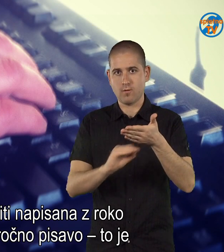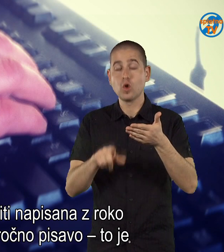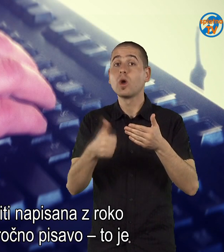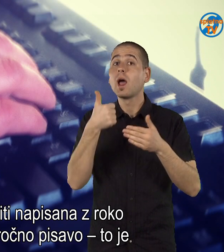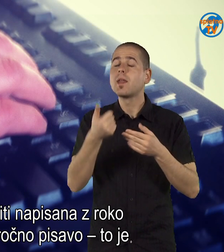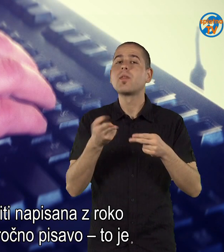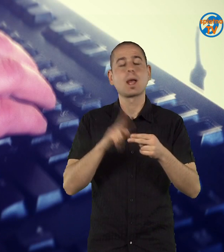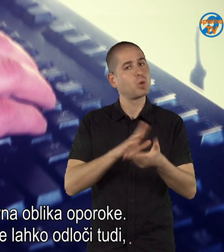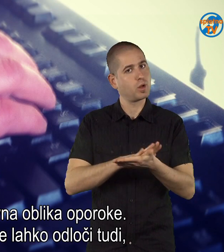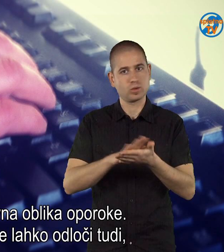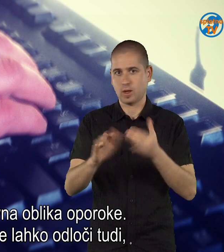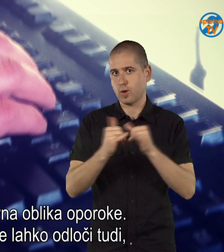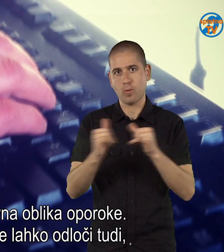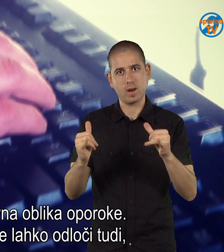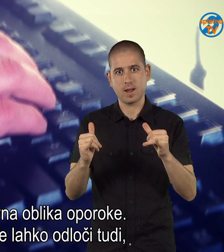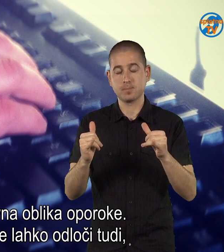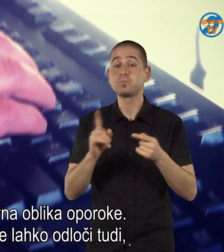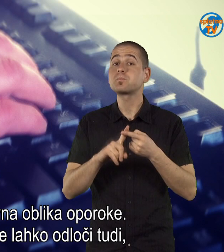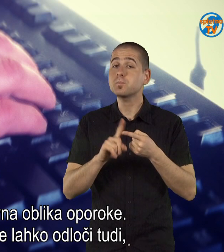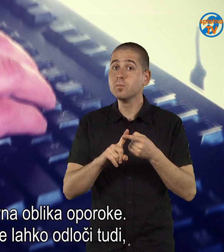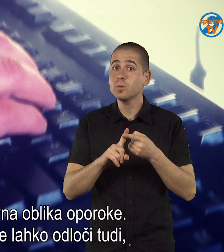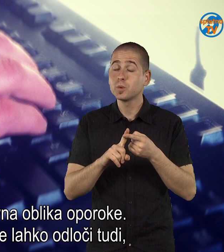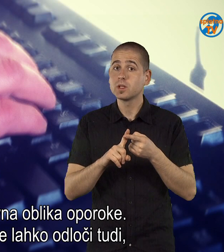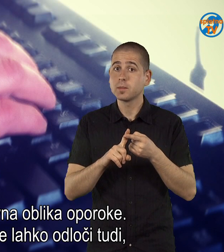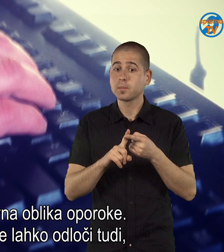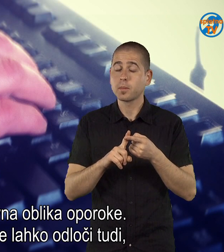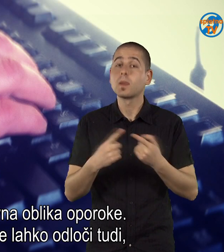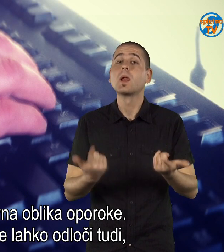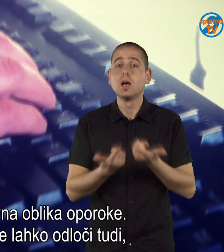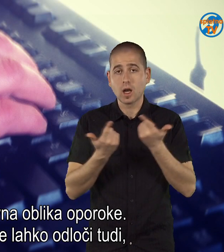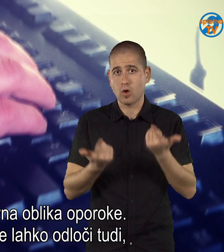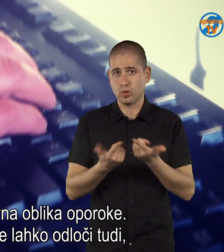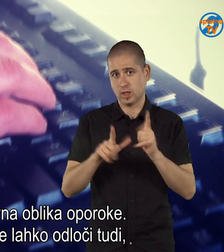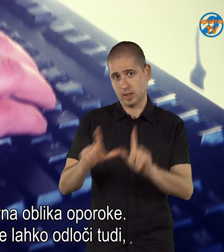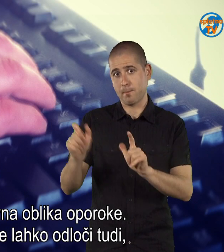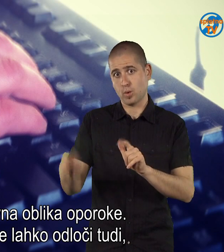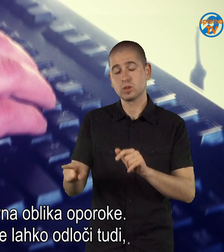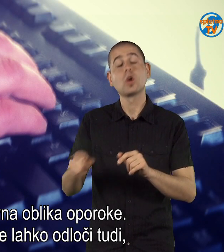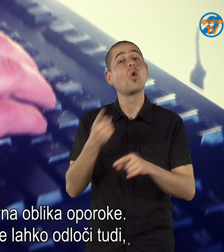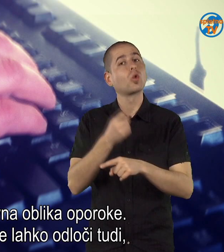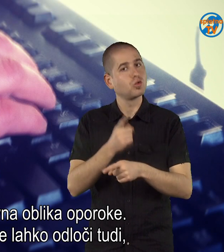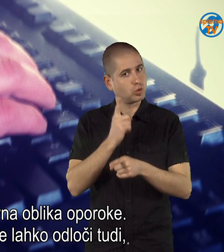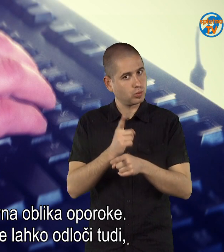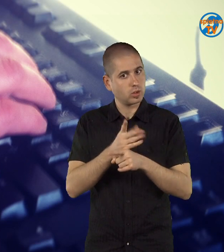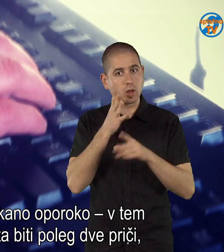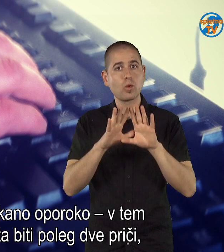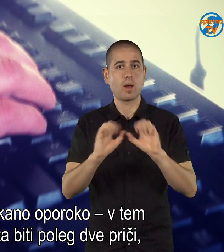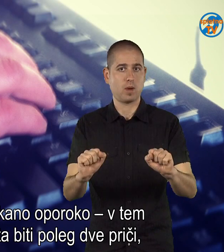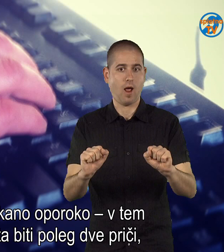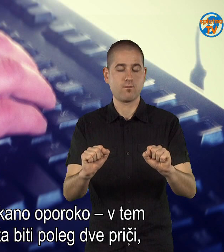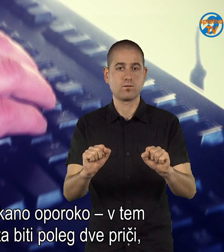pisavo. To je ena najbolj enostavna oblika. Potem lahko se zapustnik odloči tudi, da